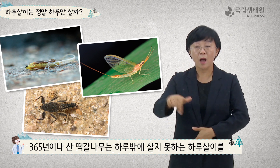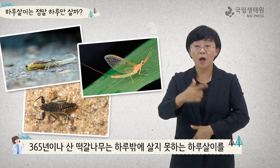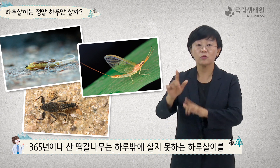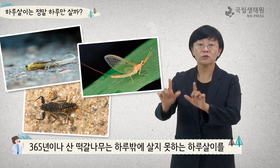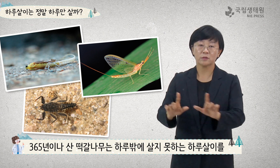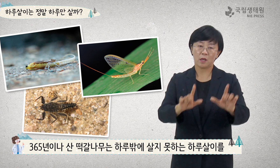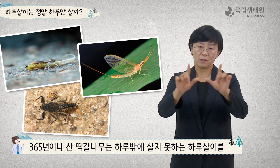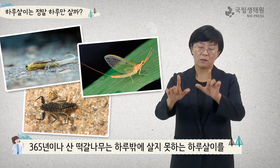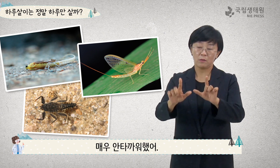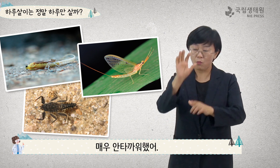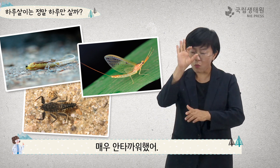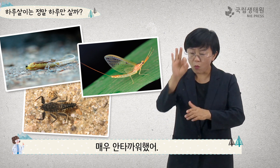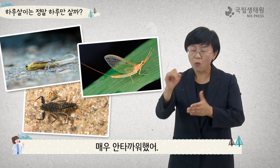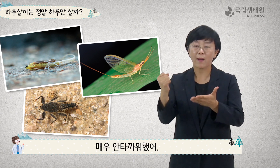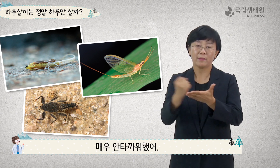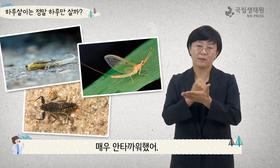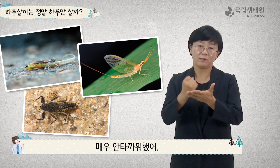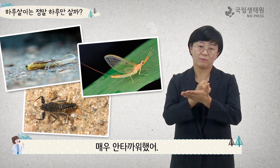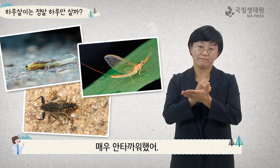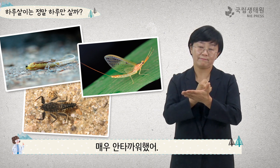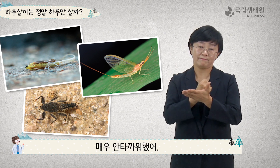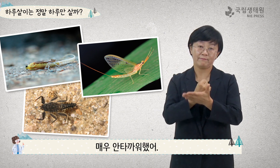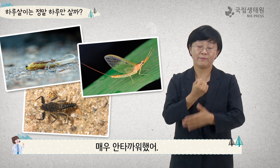하루살이는 정말 하루만 살까?